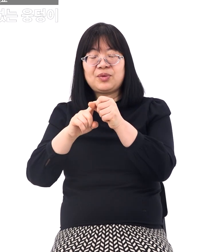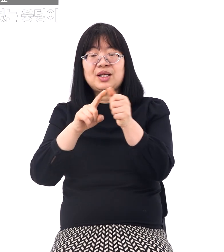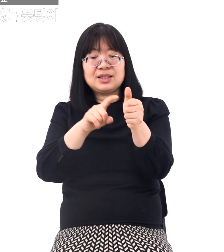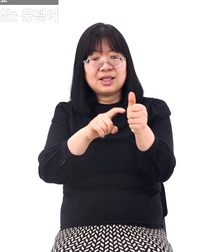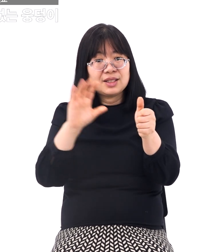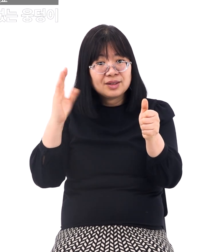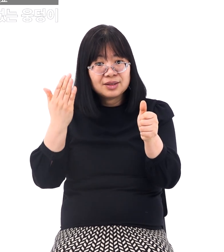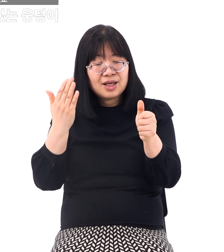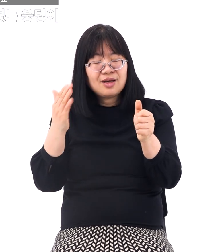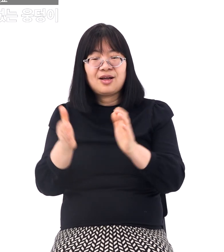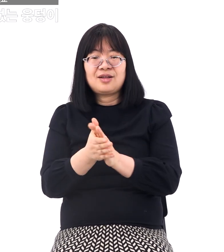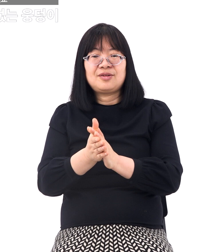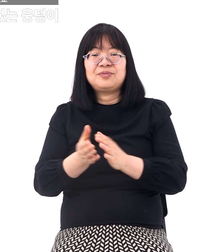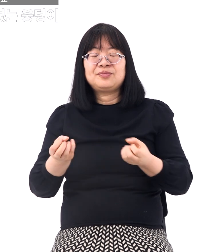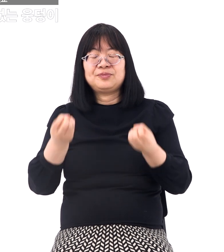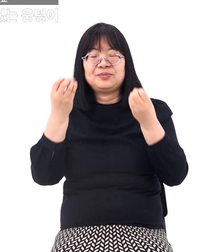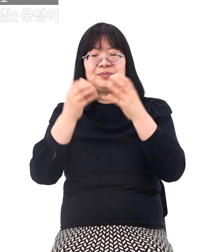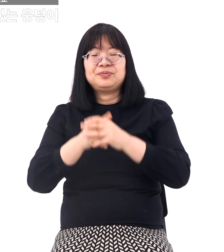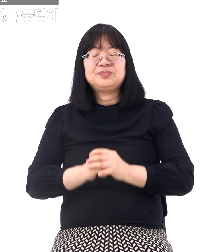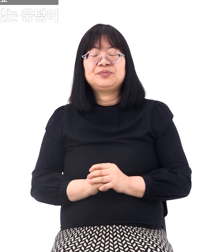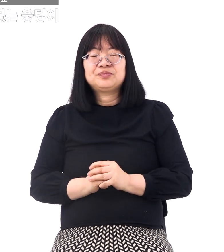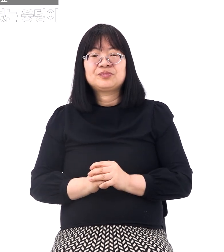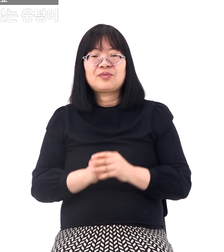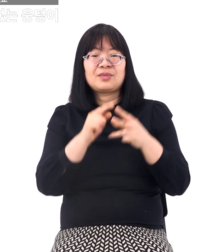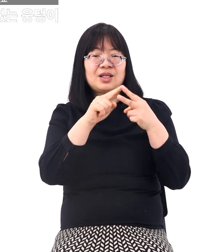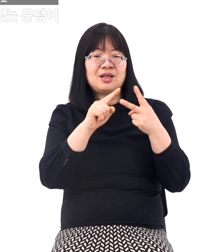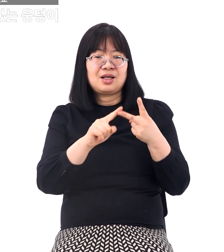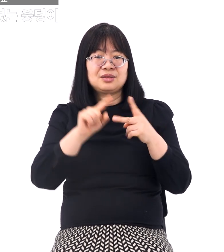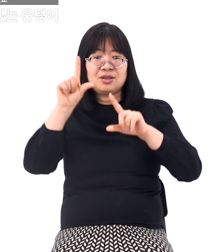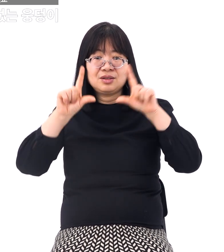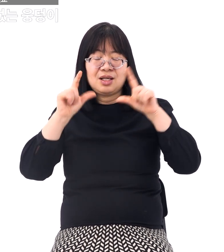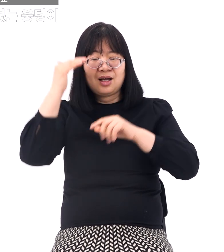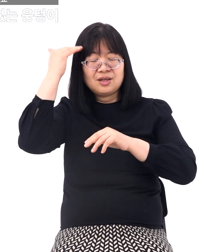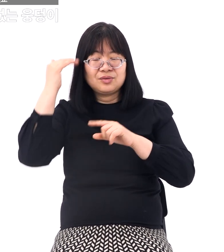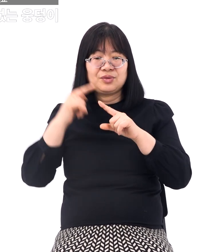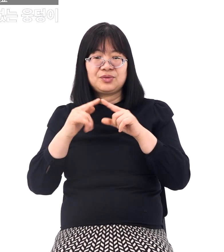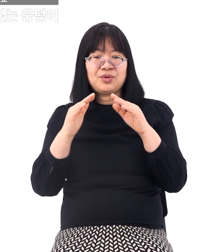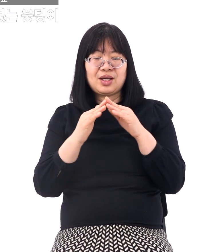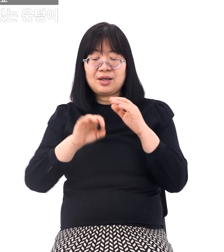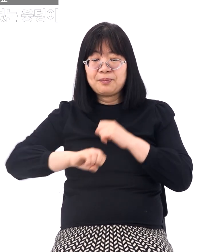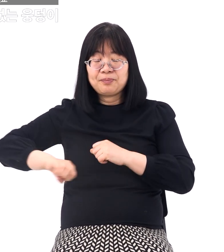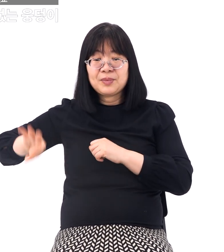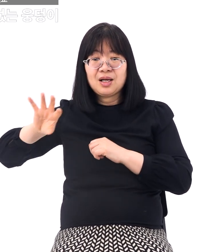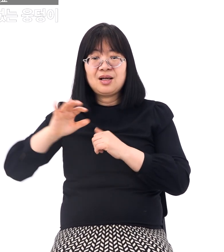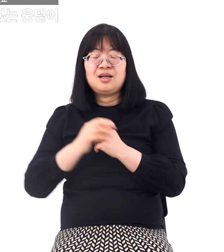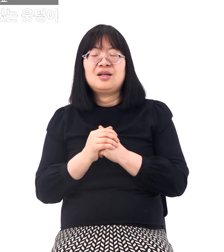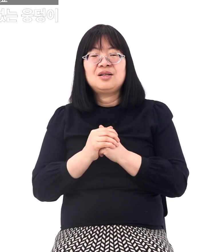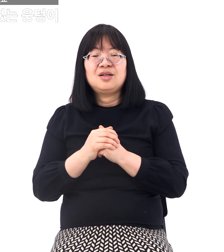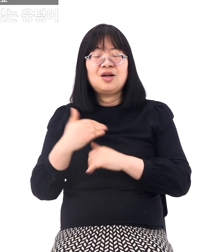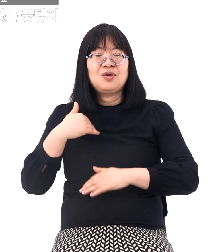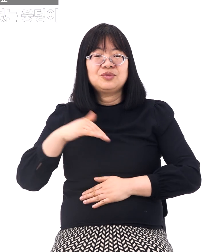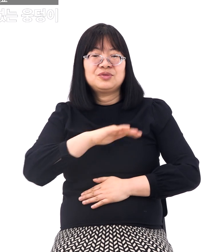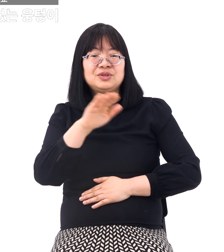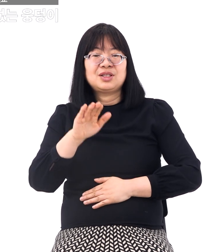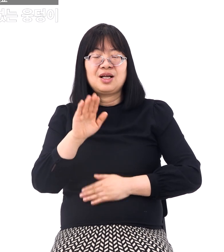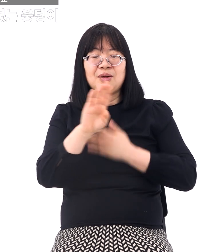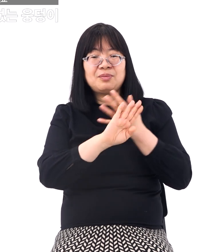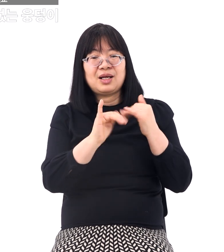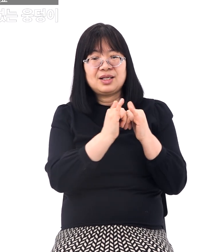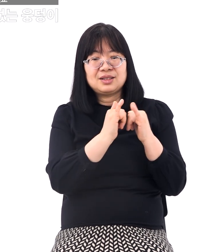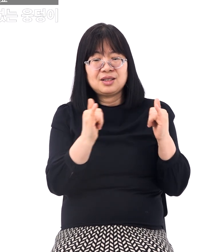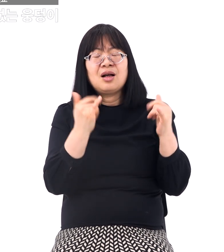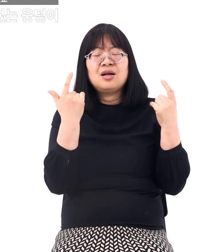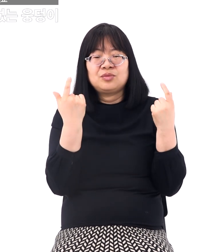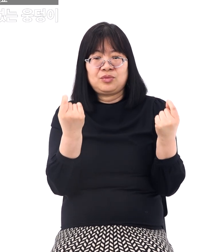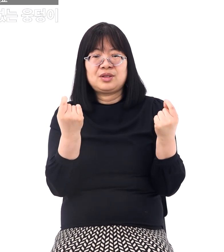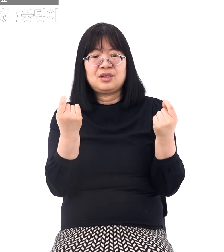대상이에요. 할렐루야. 이 두 가지 태도를 한국교회가 잃어버리면 우리는 바리새인들과